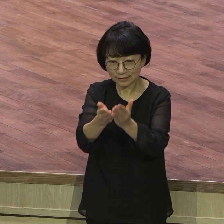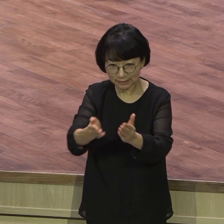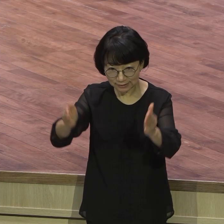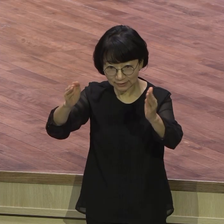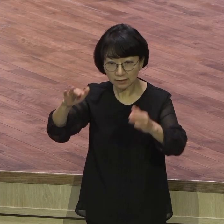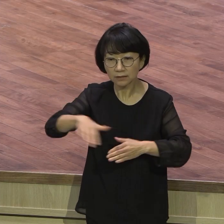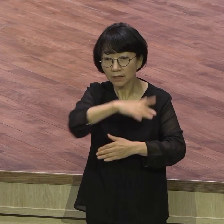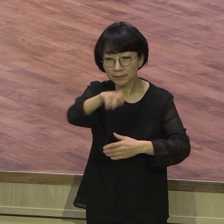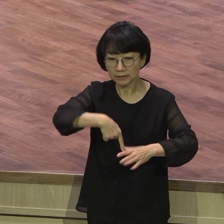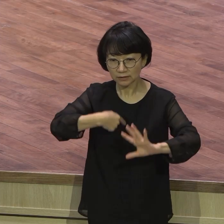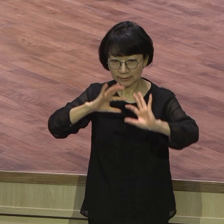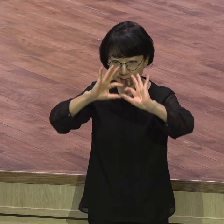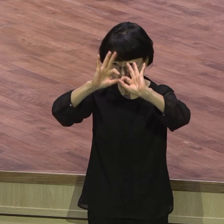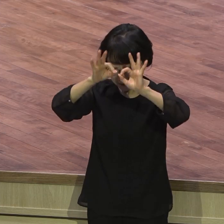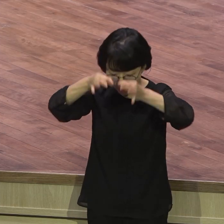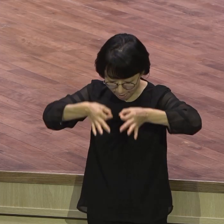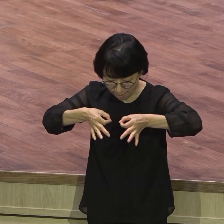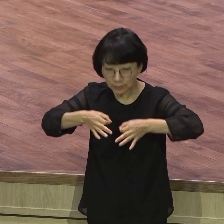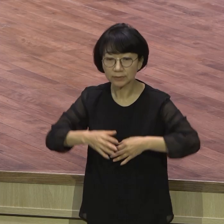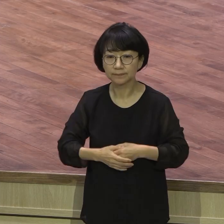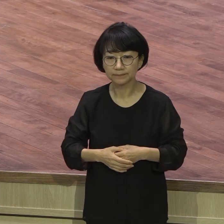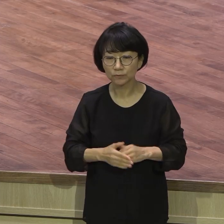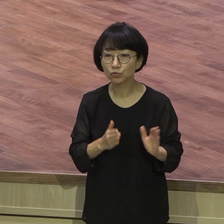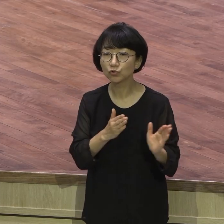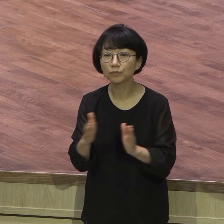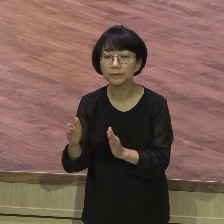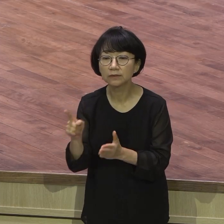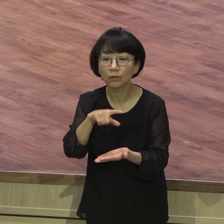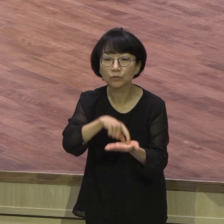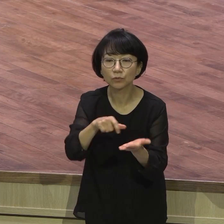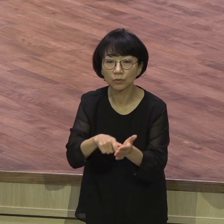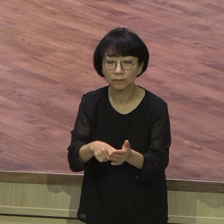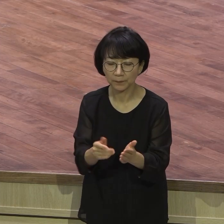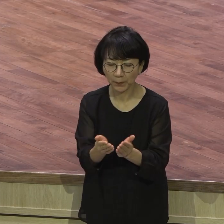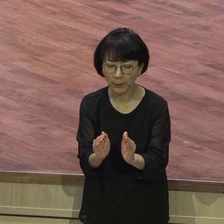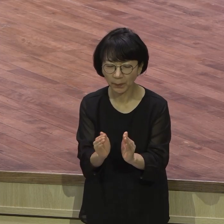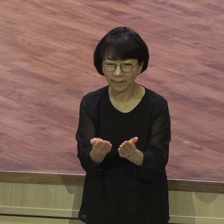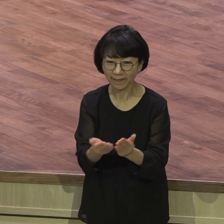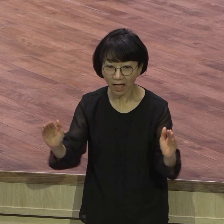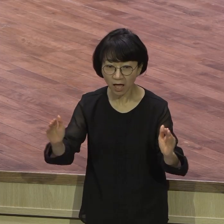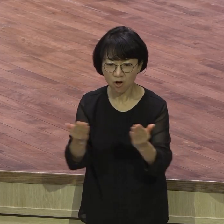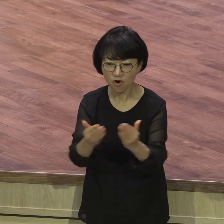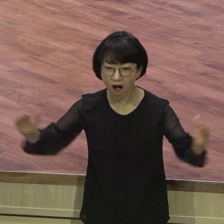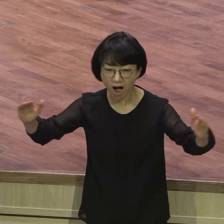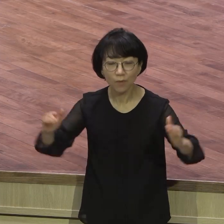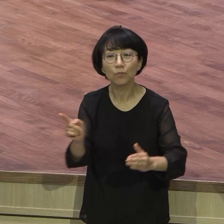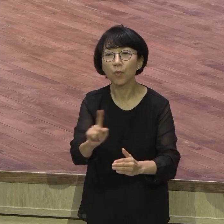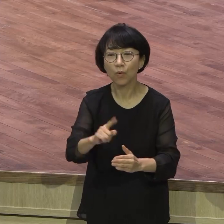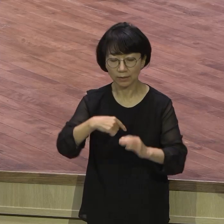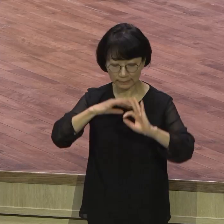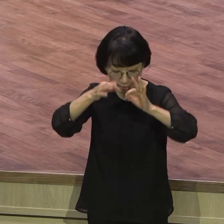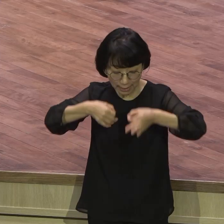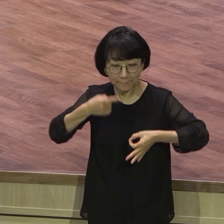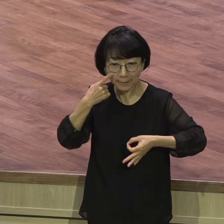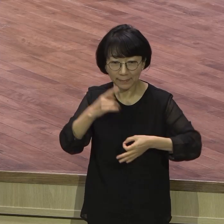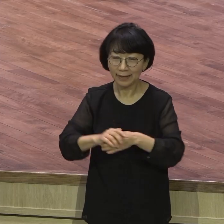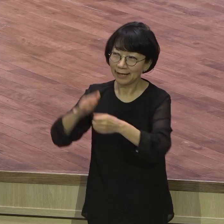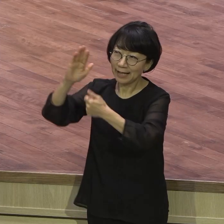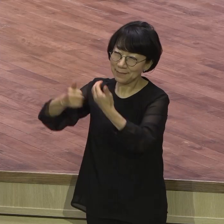얼마나 준비되어 있는가 얼마나 담을 수 있는가 그래서 하나님께서 기쁘시게 여러분을